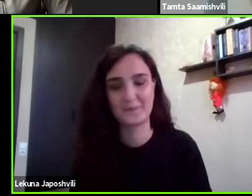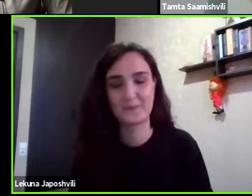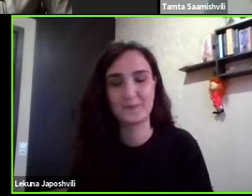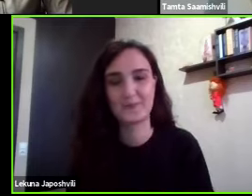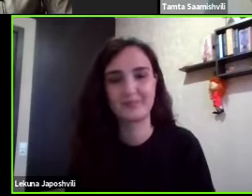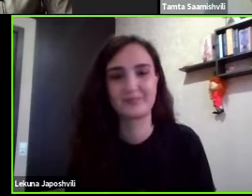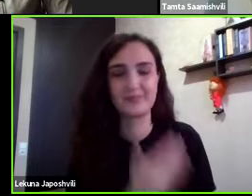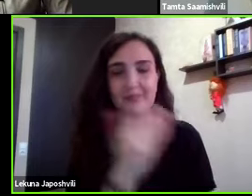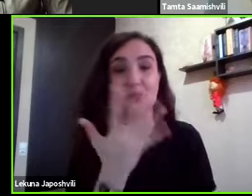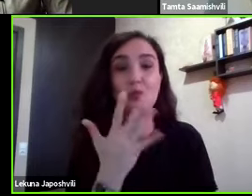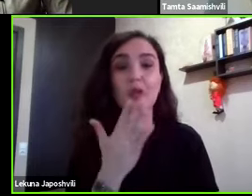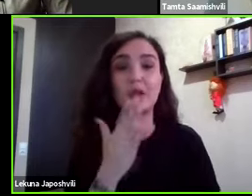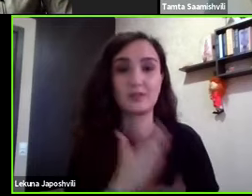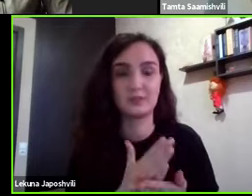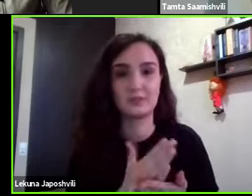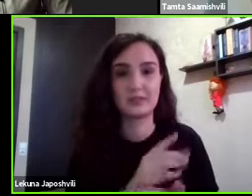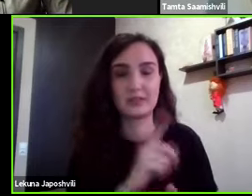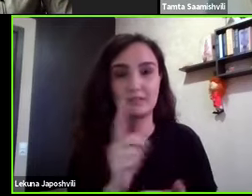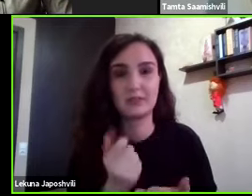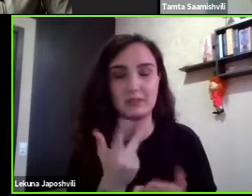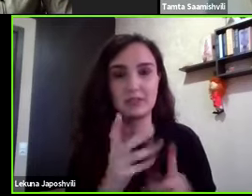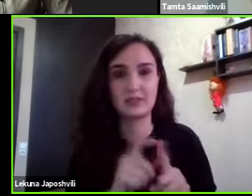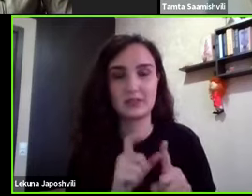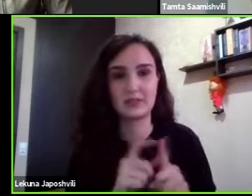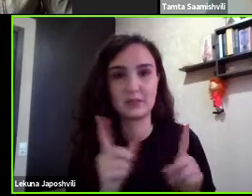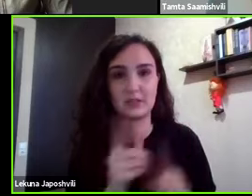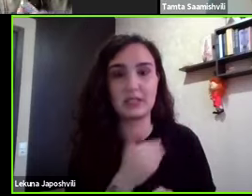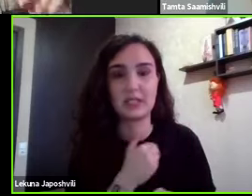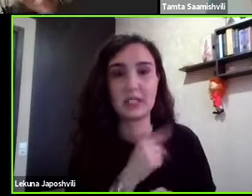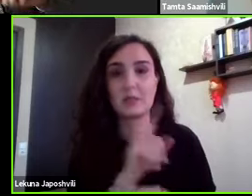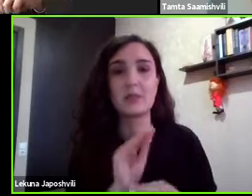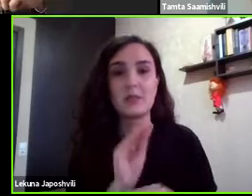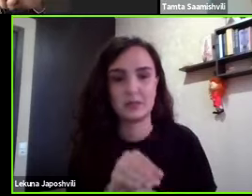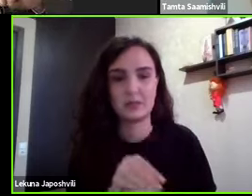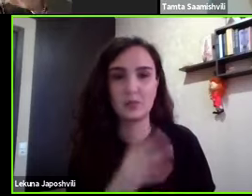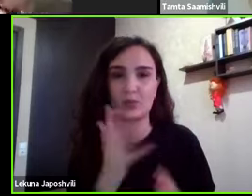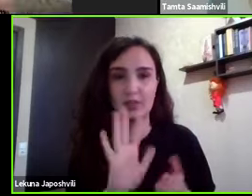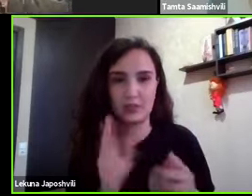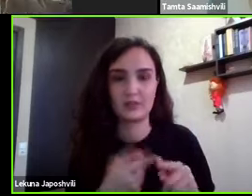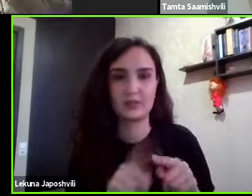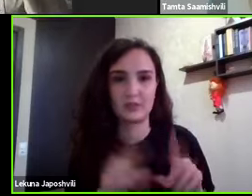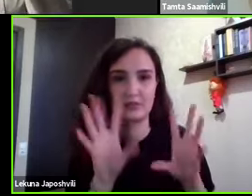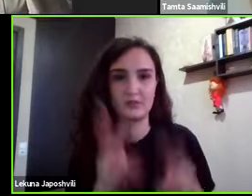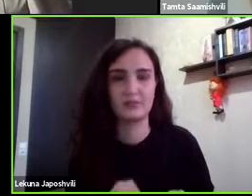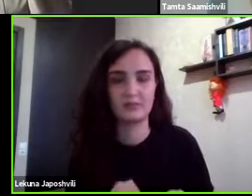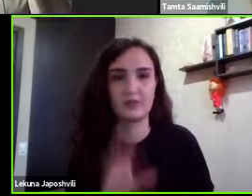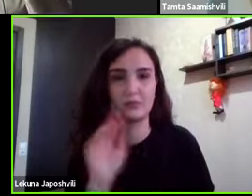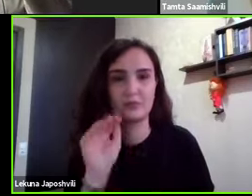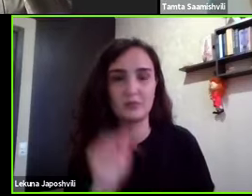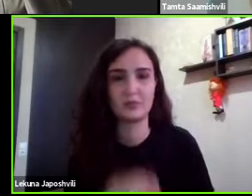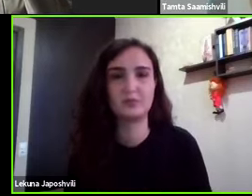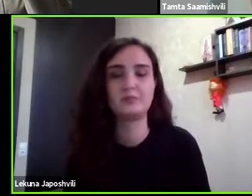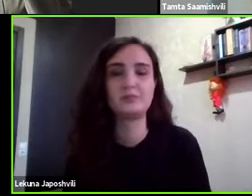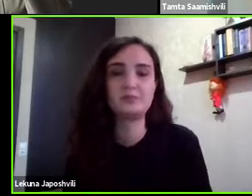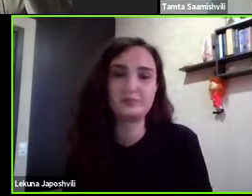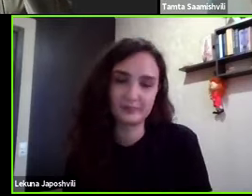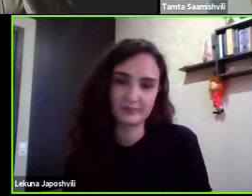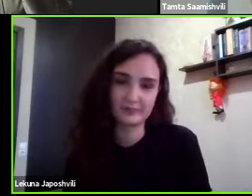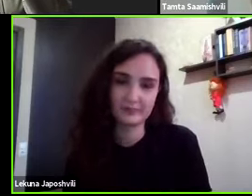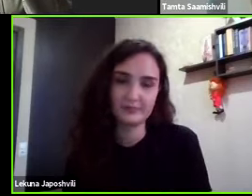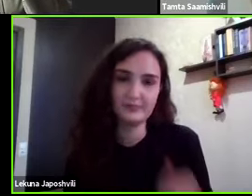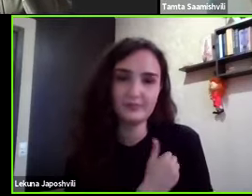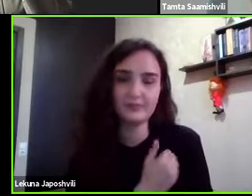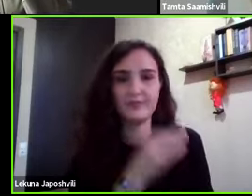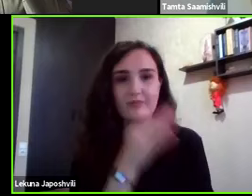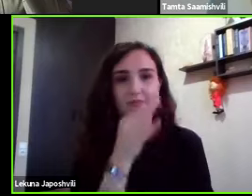თუ გაქვთ უბრალოდ რამდენიმე სიტყვით თუ გნებავთ კიდე რა იმას დამატება თუ არა და მაშინ დავემშვიდობო ჩვენ მსმენელს და აქვე მინდა